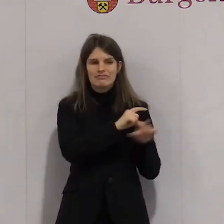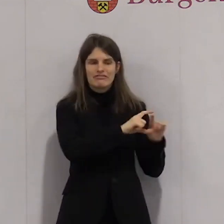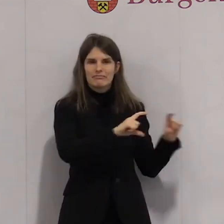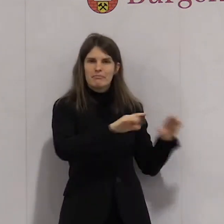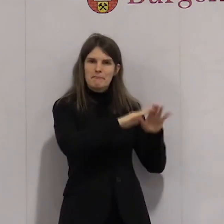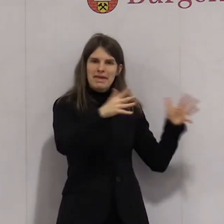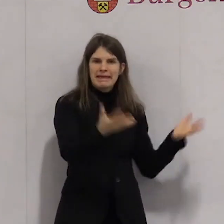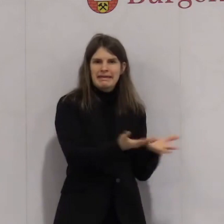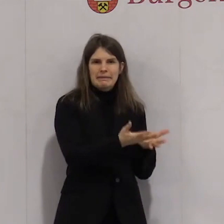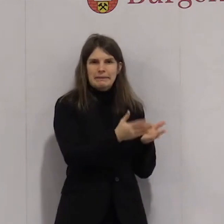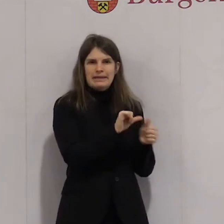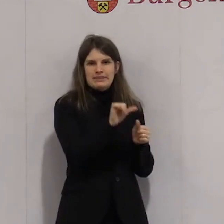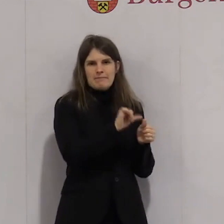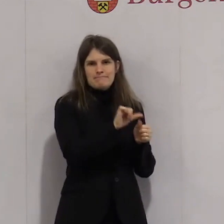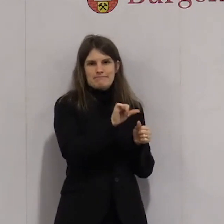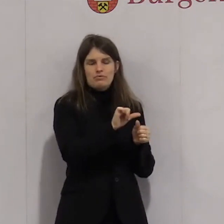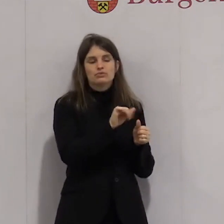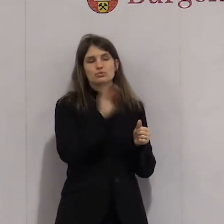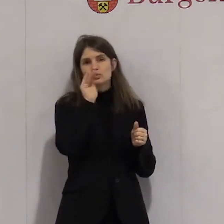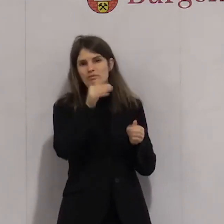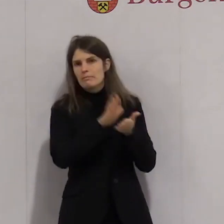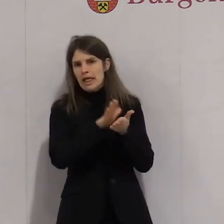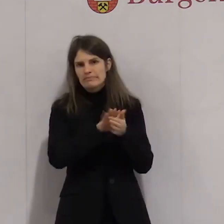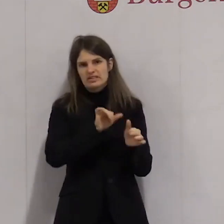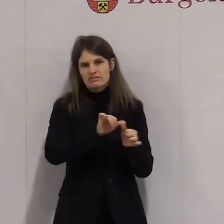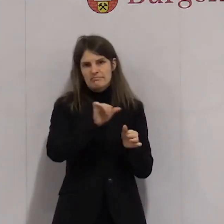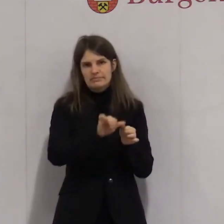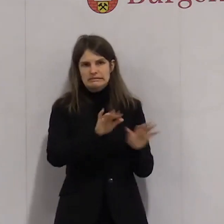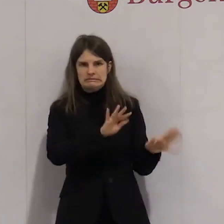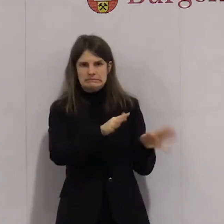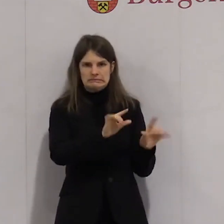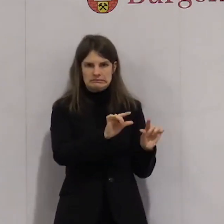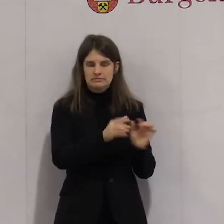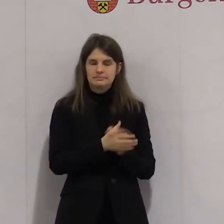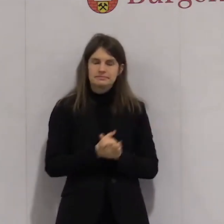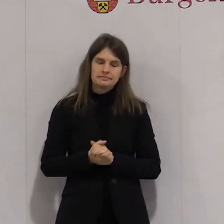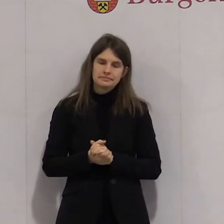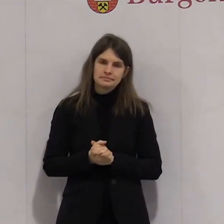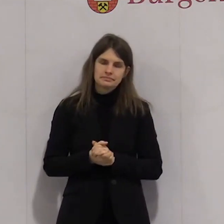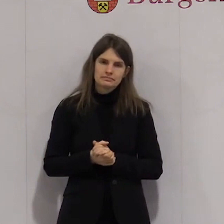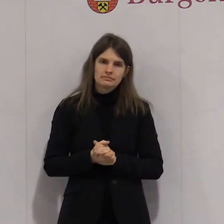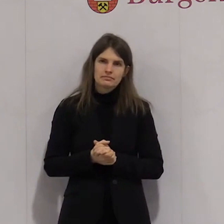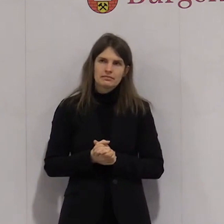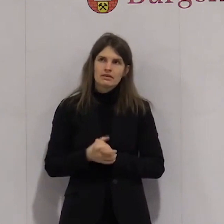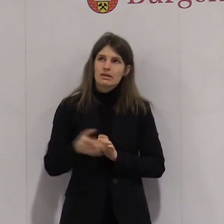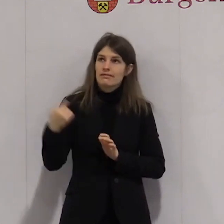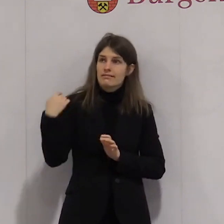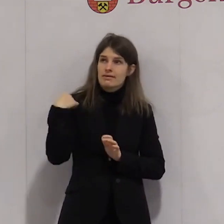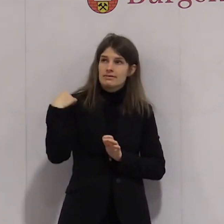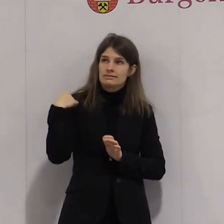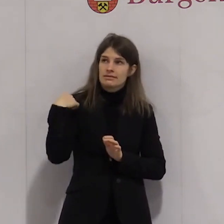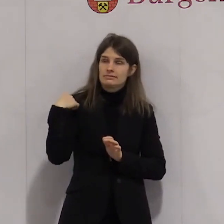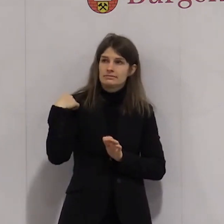und so voraus wir haben gestern impfstoff willens